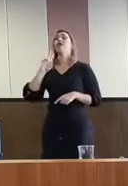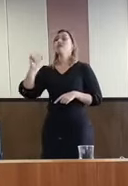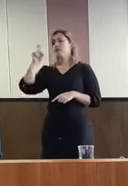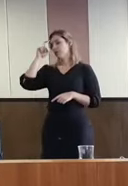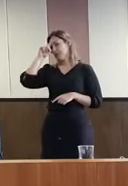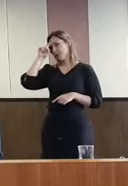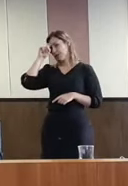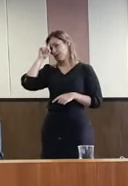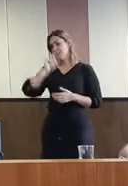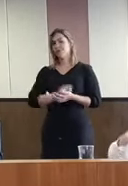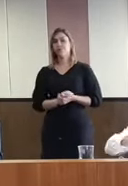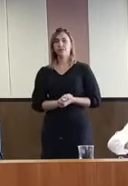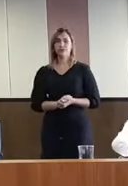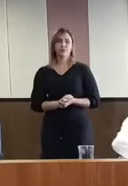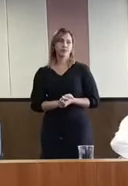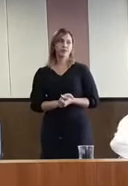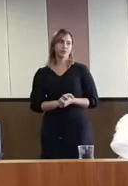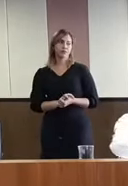hospitalizado.